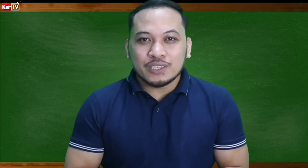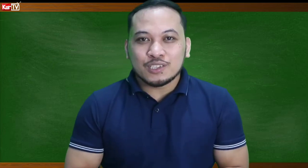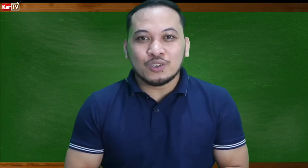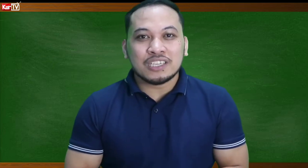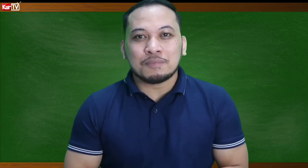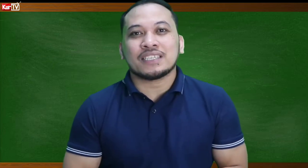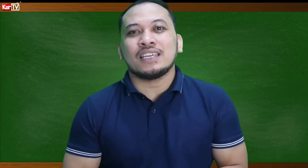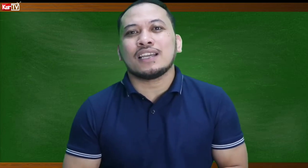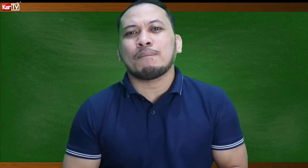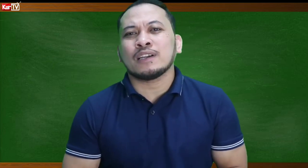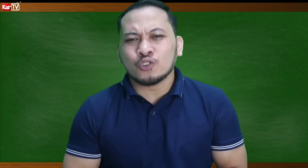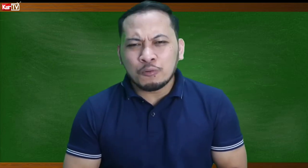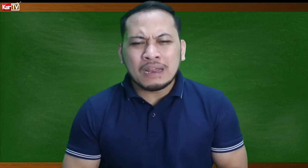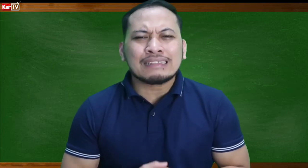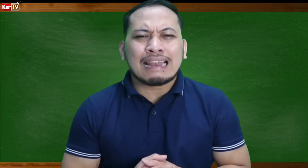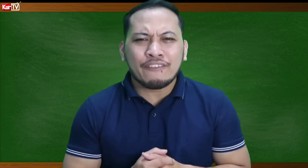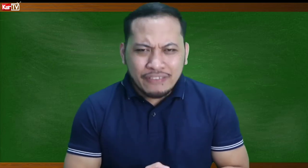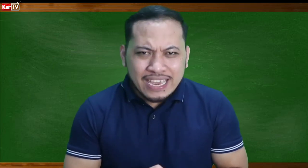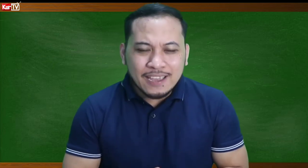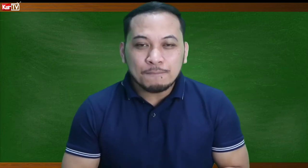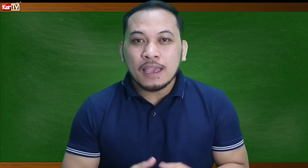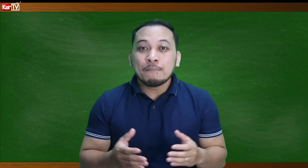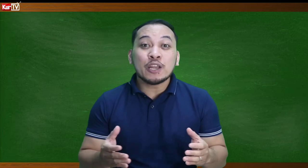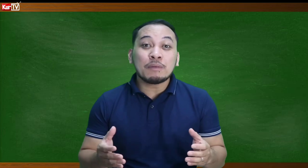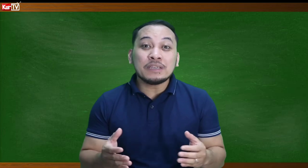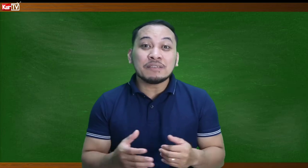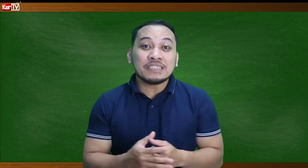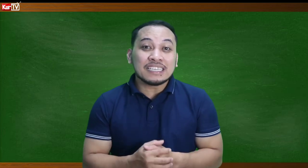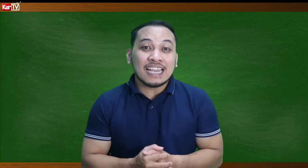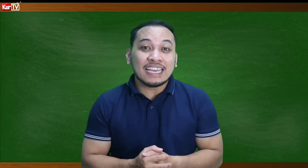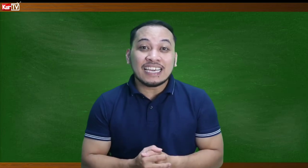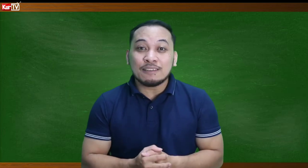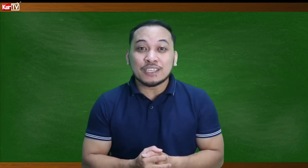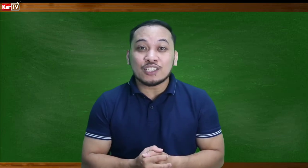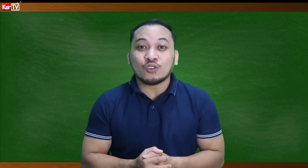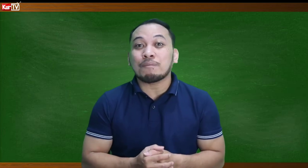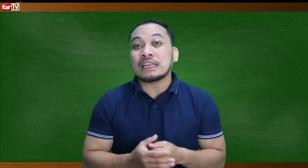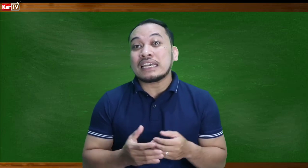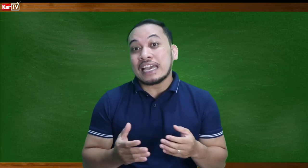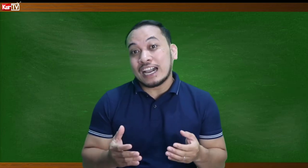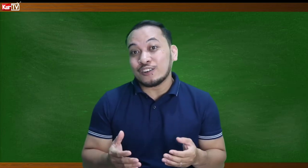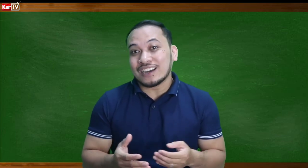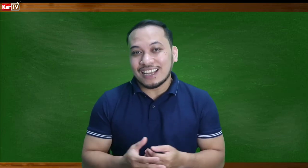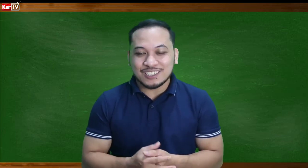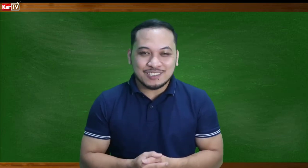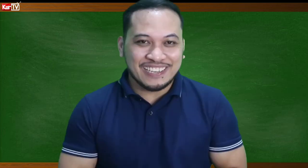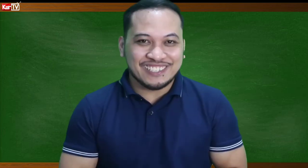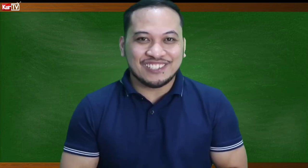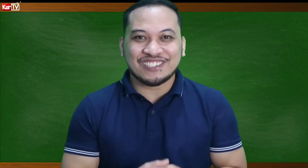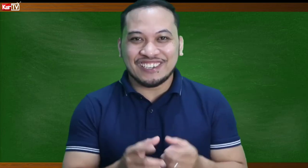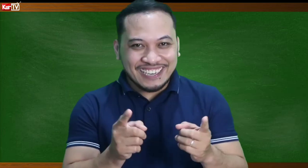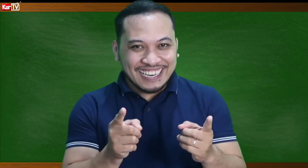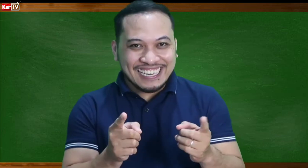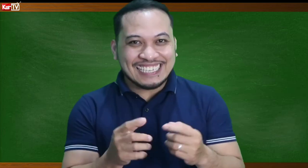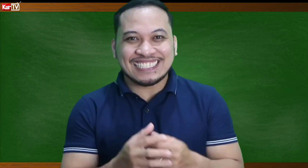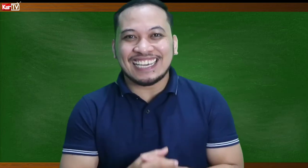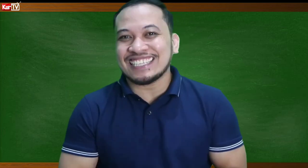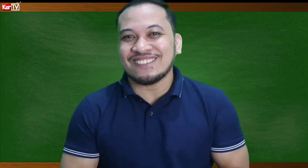school, especially kapag sobrang traffic. Pero paminsan-minsan nga ay naiibsan ito kapag nagkakaroon ng class suspensions. Oy, excited sa mga